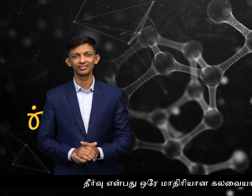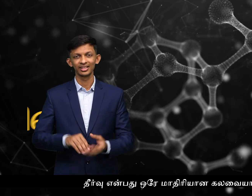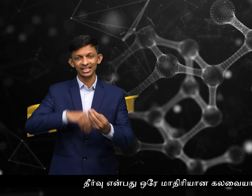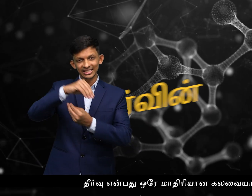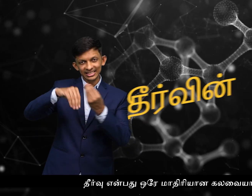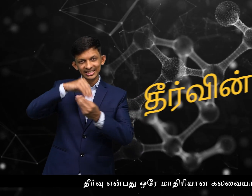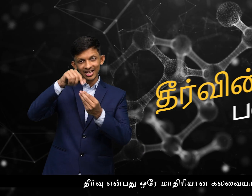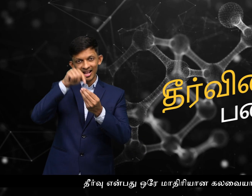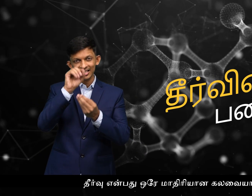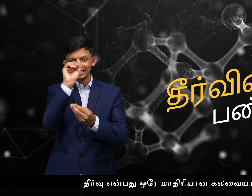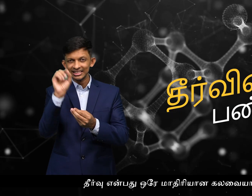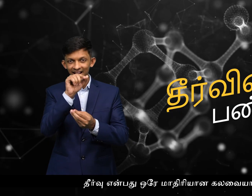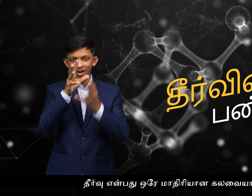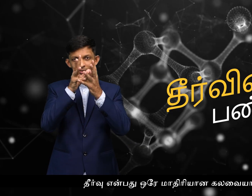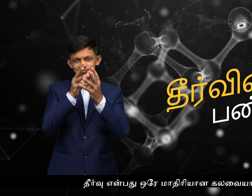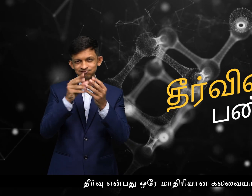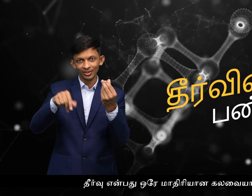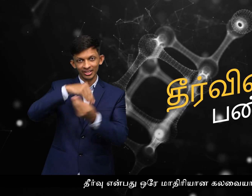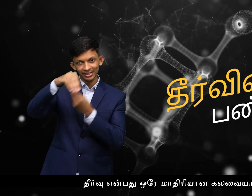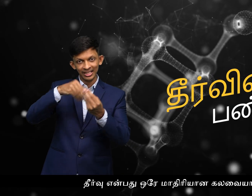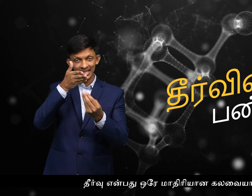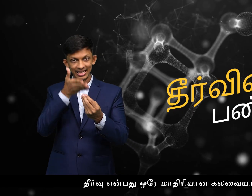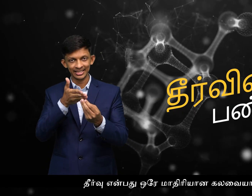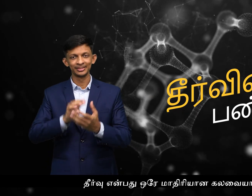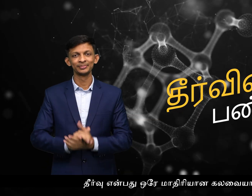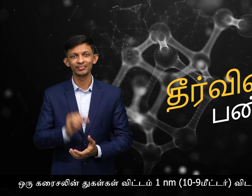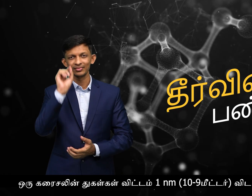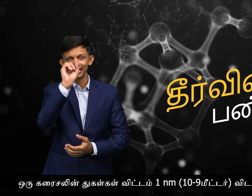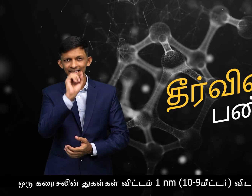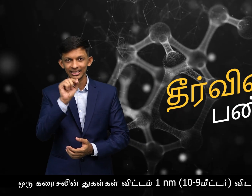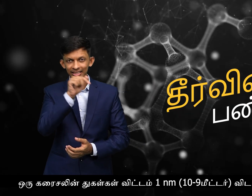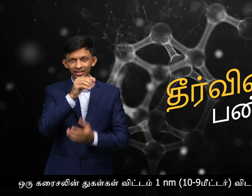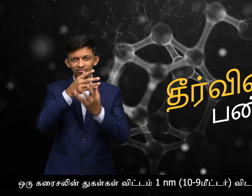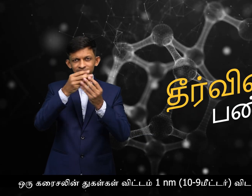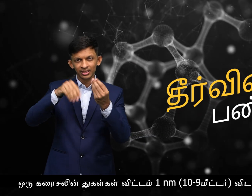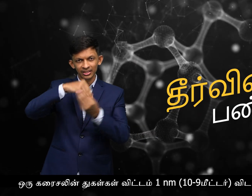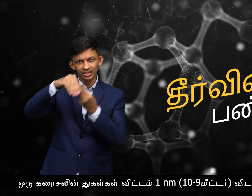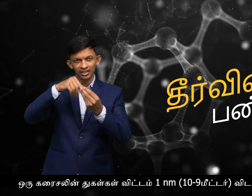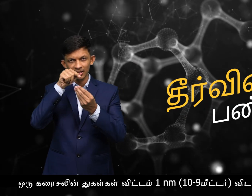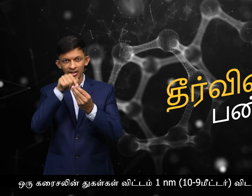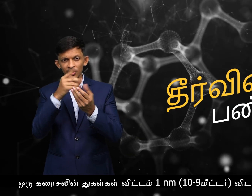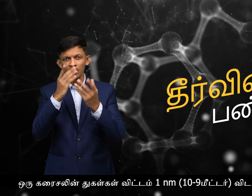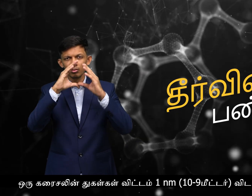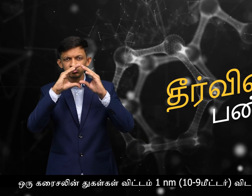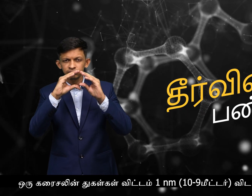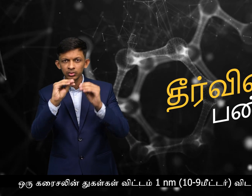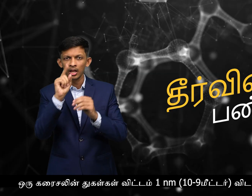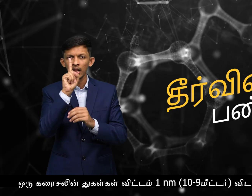ஒரு கரைசல் என்பது ஒரே மாதிரியான கலவையாகும். ஒரு கரைசலின் துகள்களின் விட்டம் 1 nm